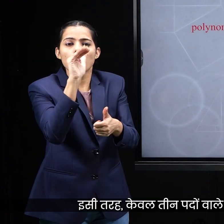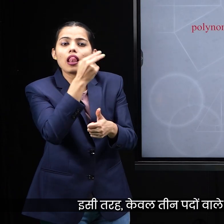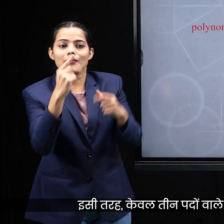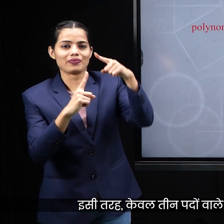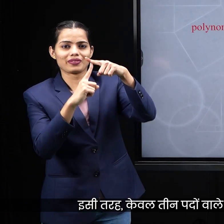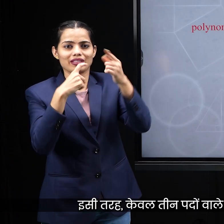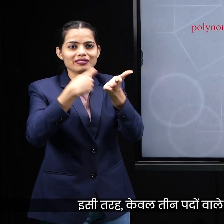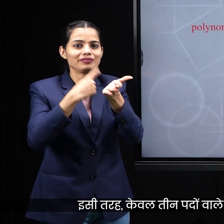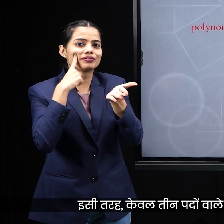3।